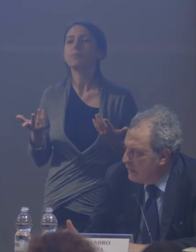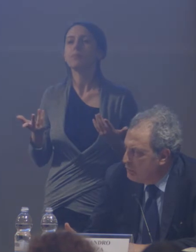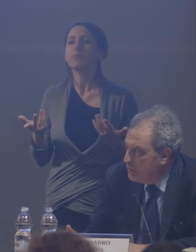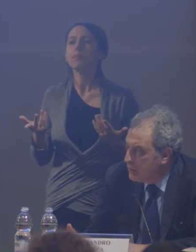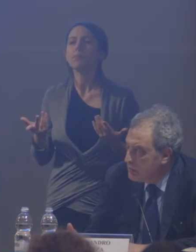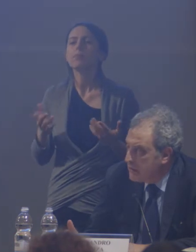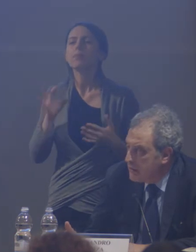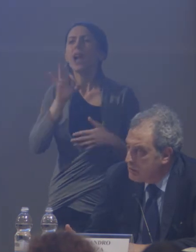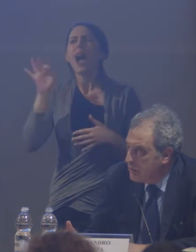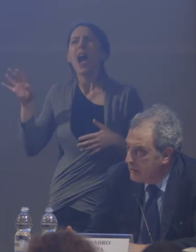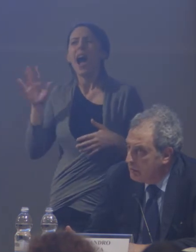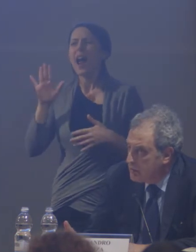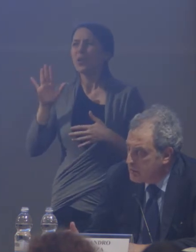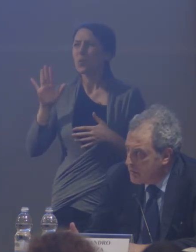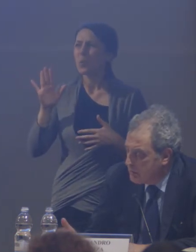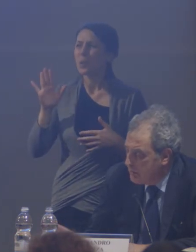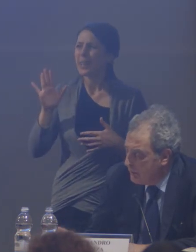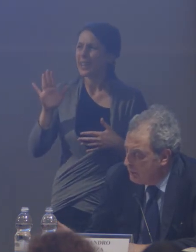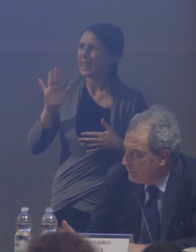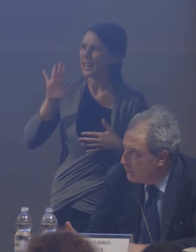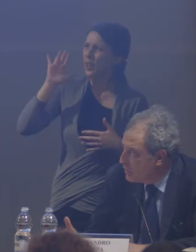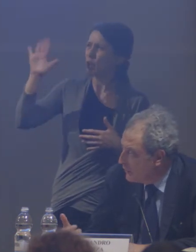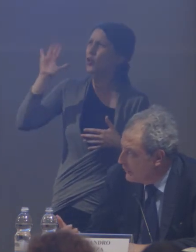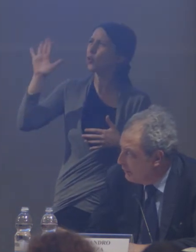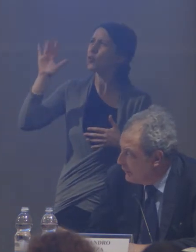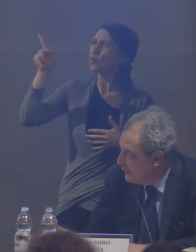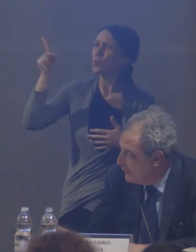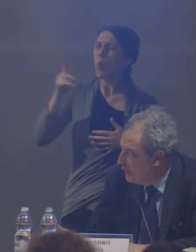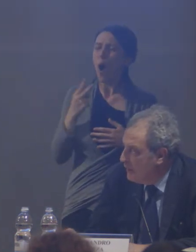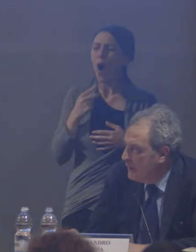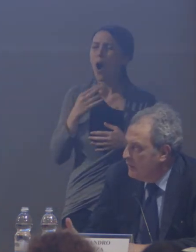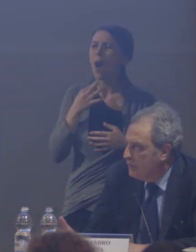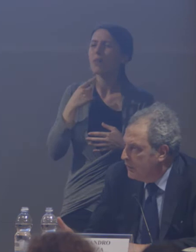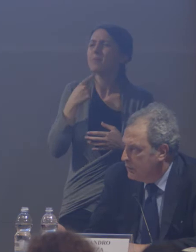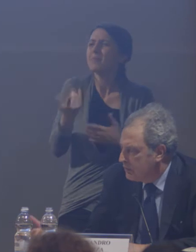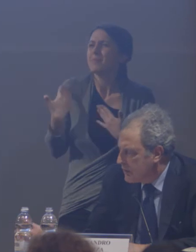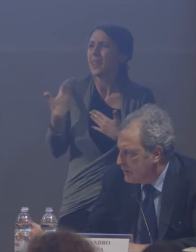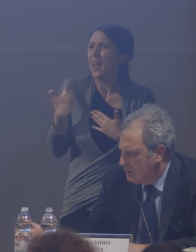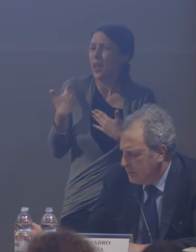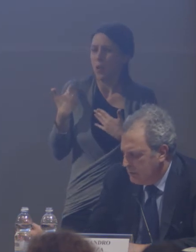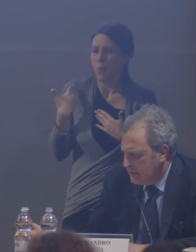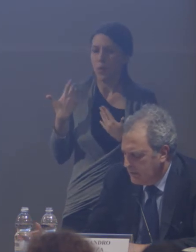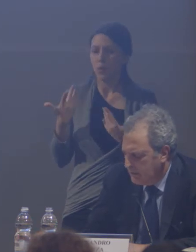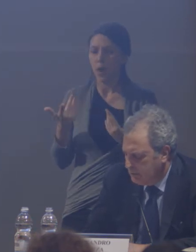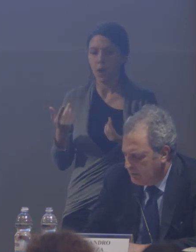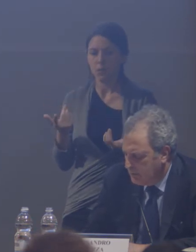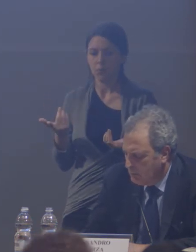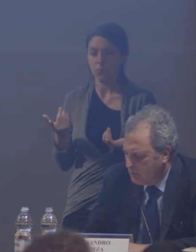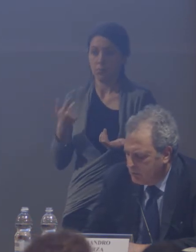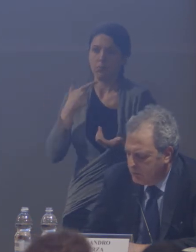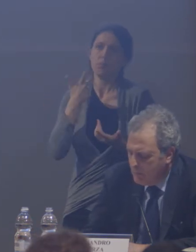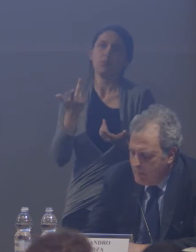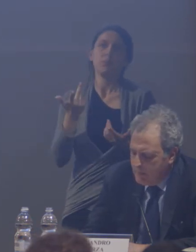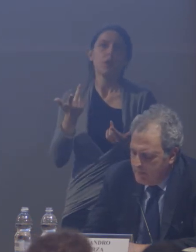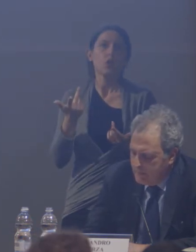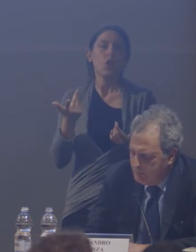a alcune considerazioni che in questo senso De Mauro ha fatto recentemente. Lo dico come in maniera ovviamente